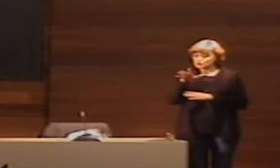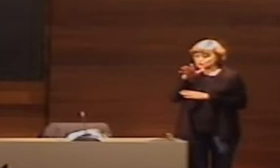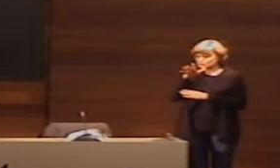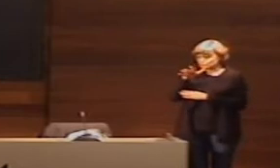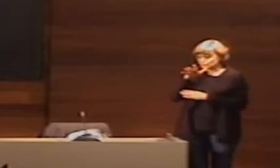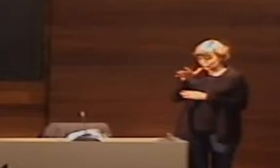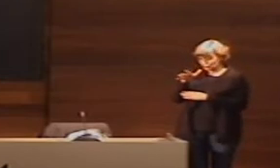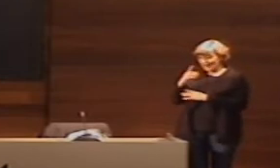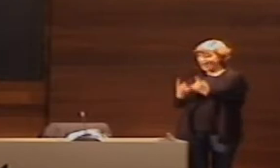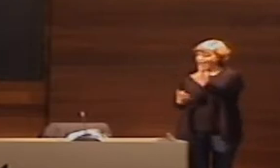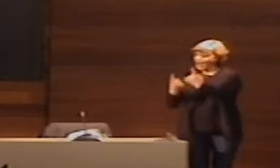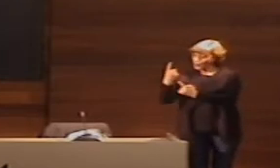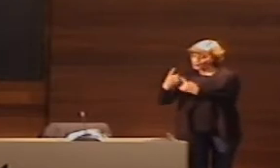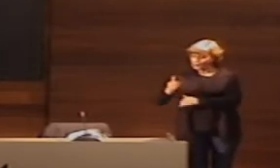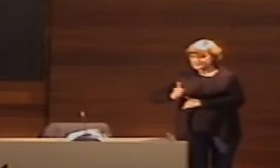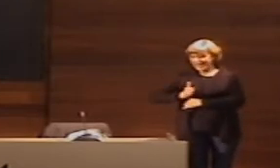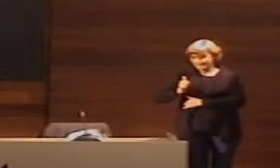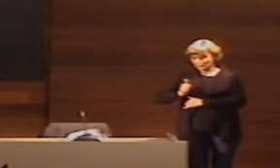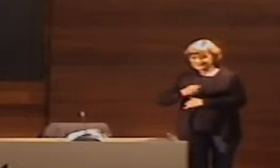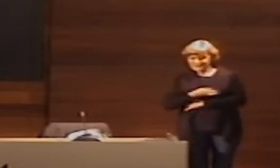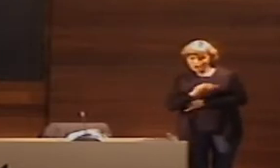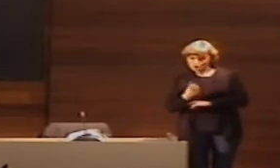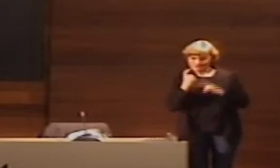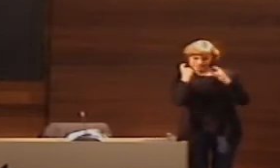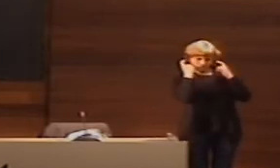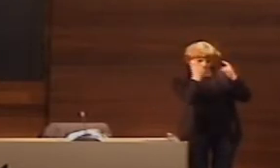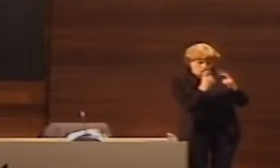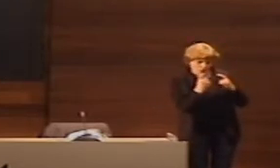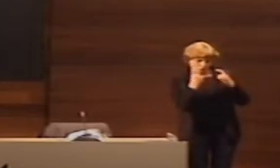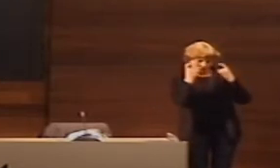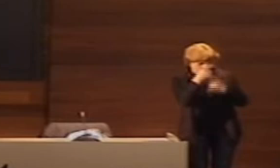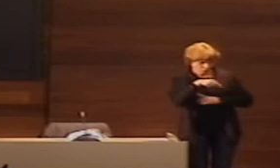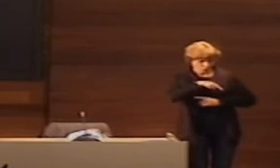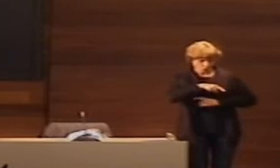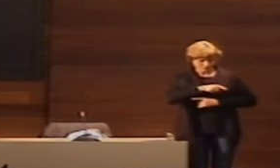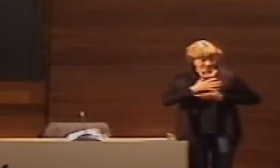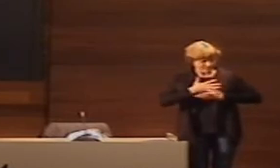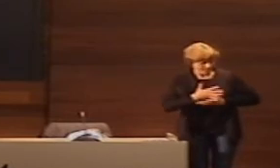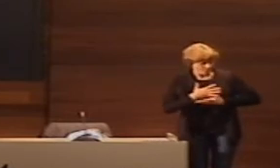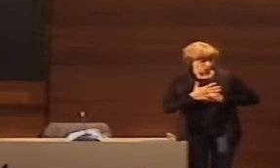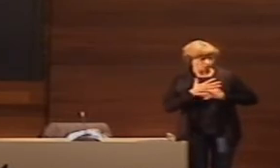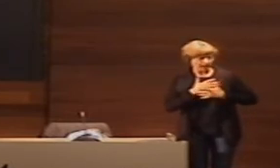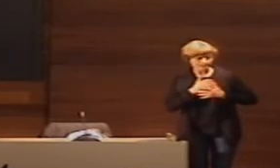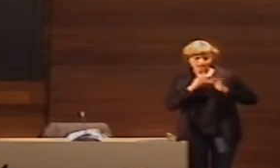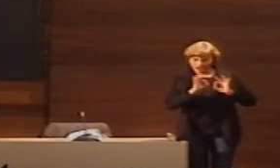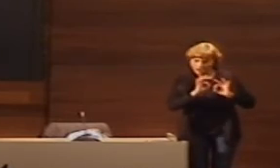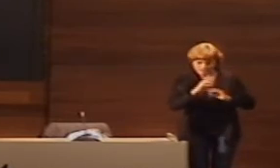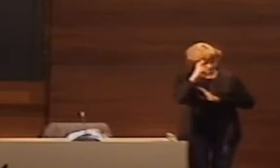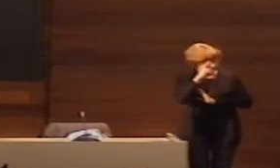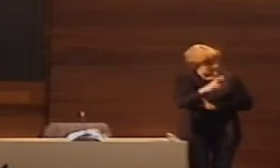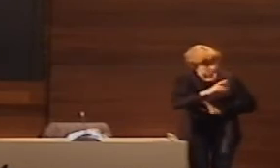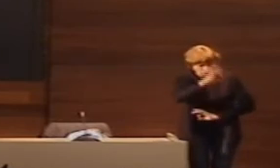os están aprovechando del esfuerzo que hacen otros. ¿eh? Eso es así. La situación de Guipúzcoa